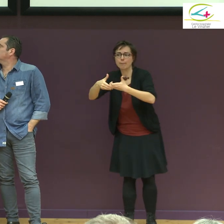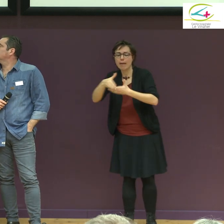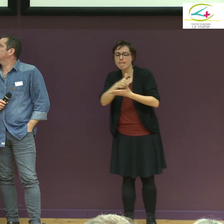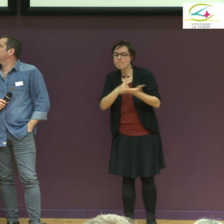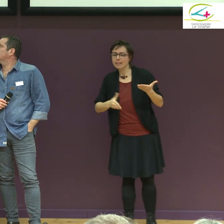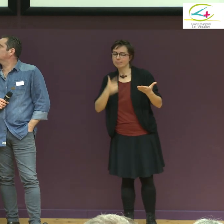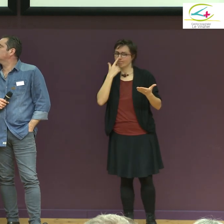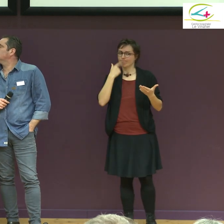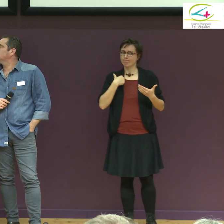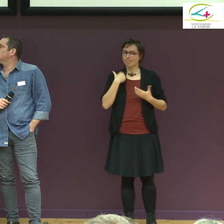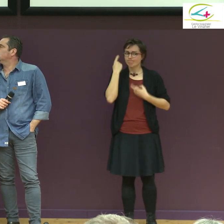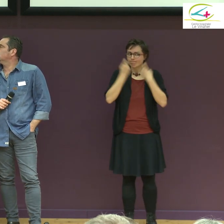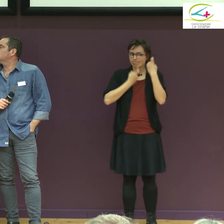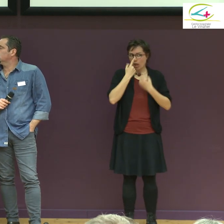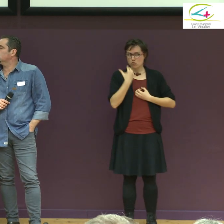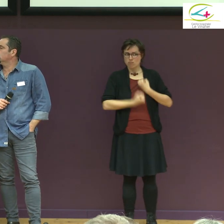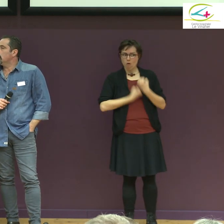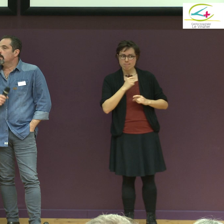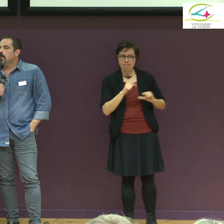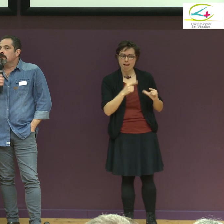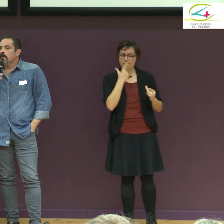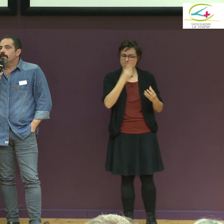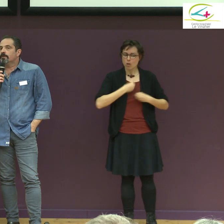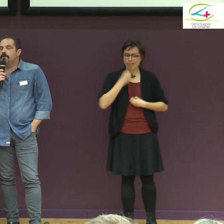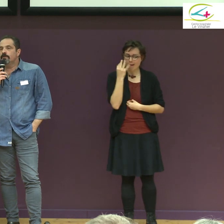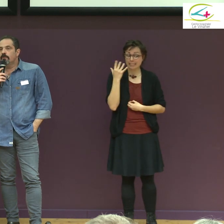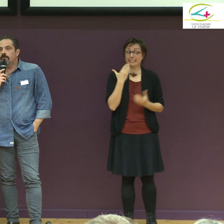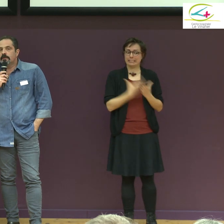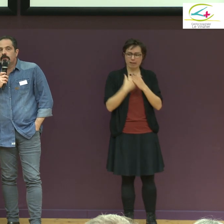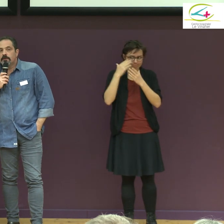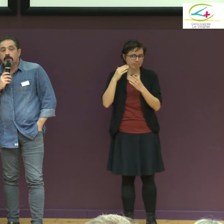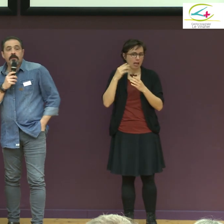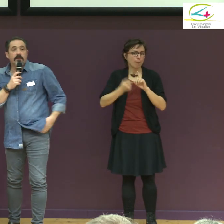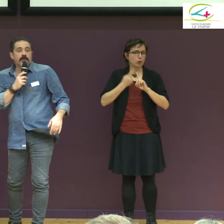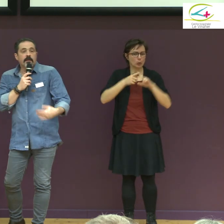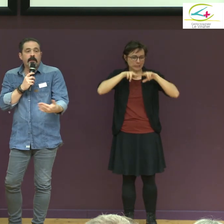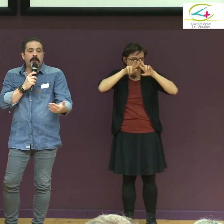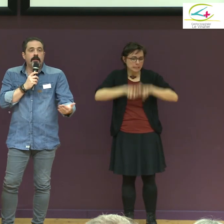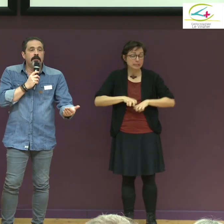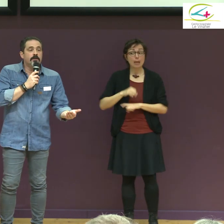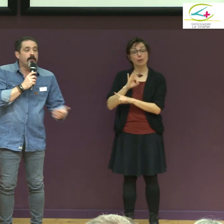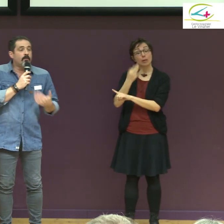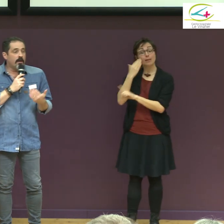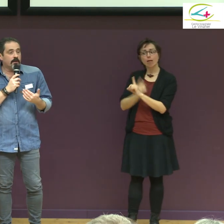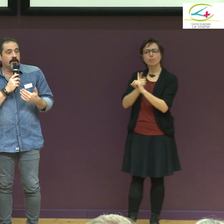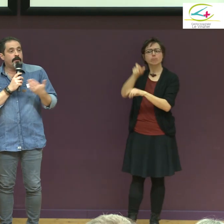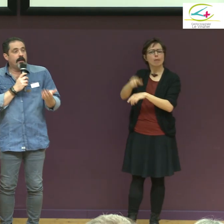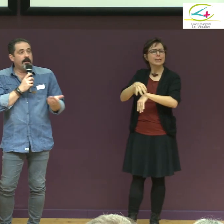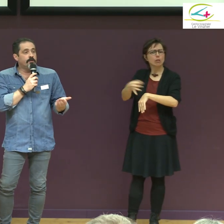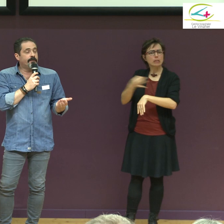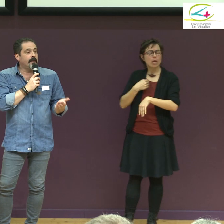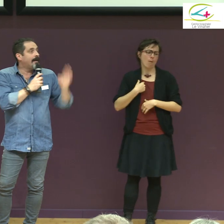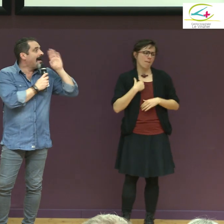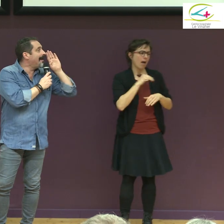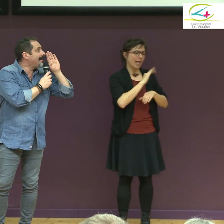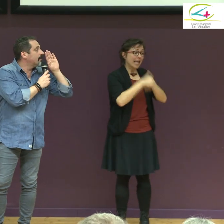signe de souffrance. Et on va essayer de comprendre ensemble ce que c'est. Ça, c'est important. Ce que je dis souvent aux patients, quand ils me disent que c'est qu'un appel à l'aide, je dis, mais moi, quand j'appelle à